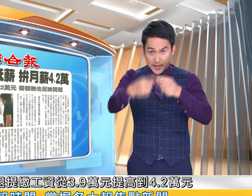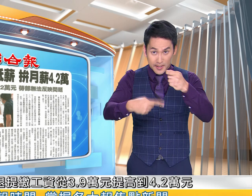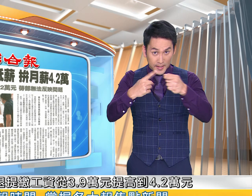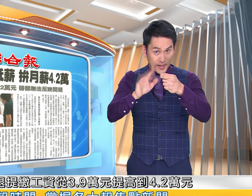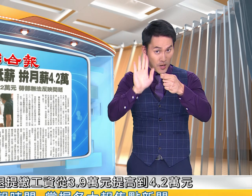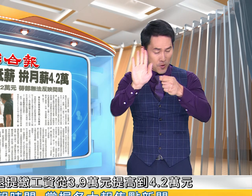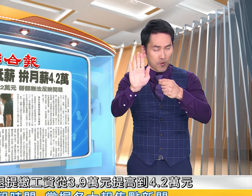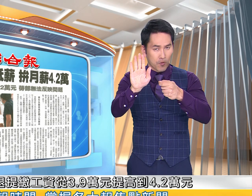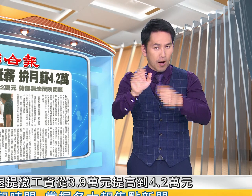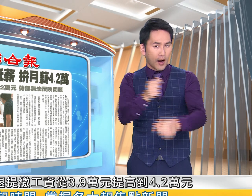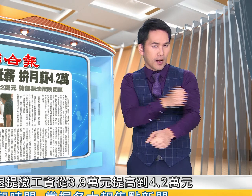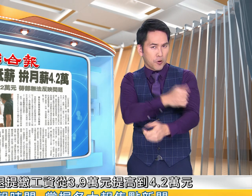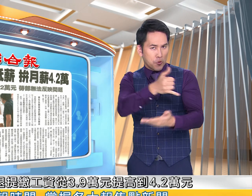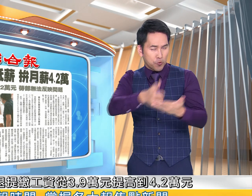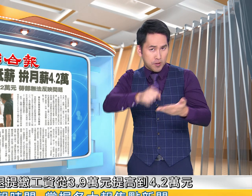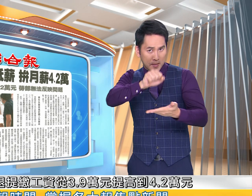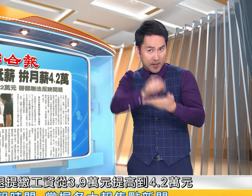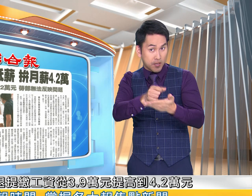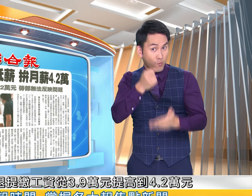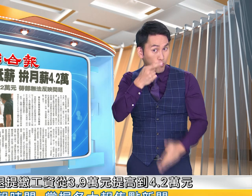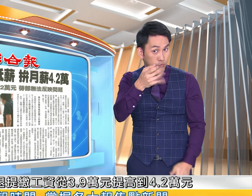3.9万元提高到4.2万元。